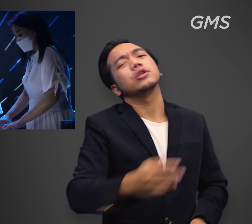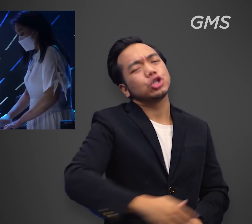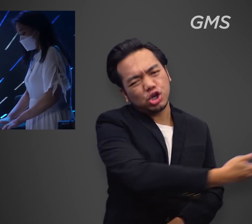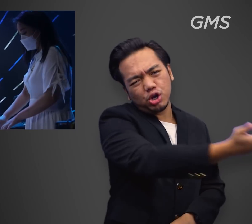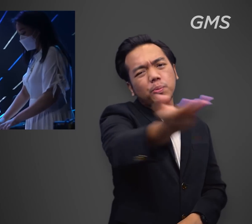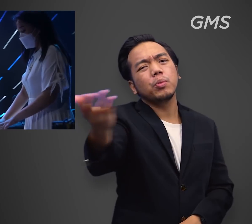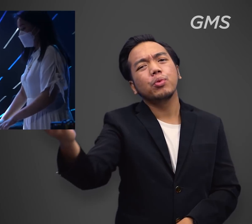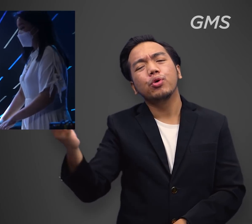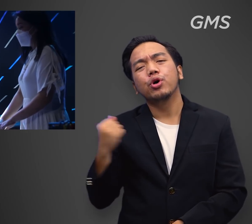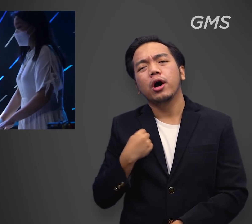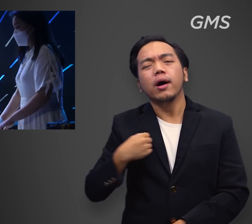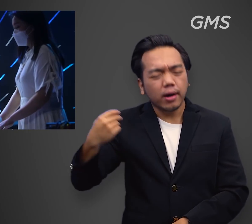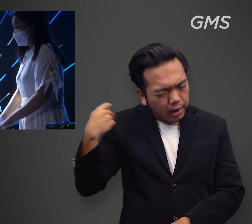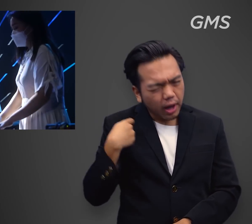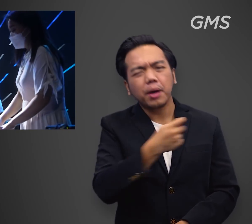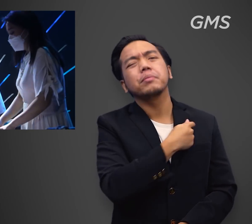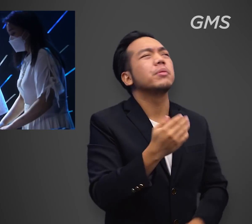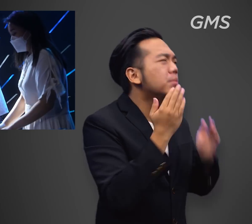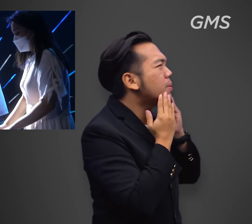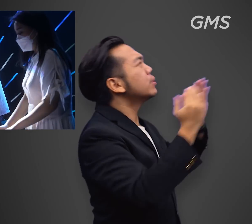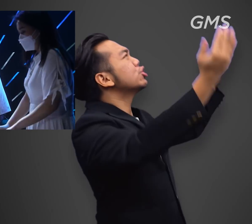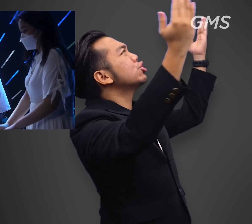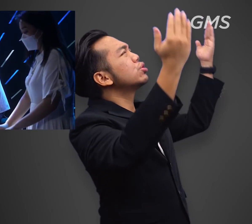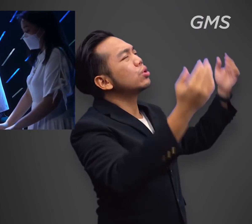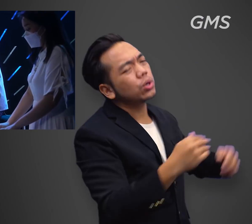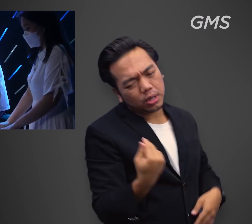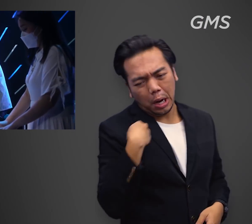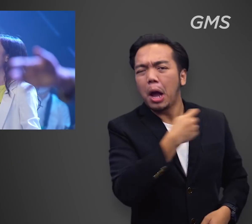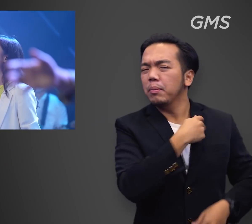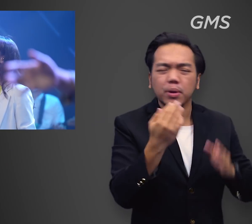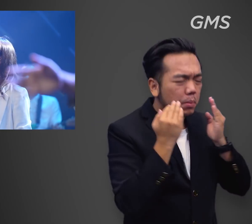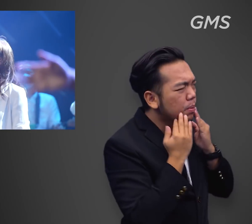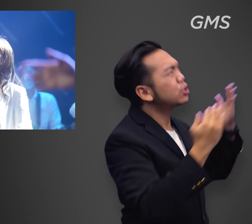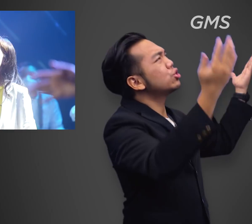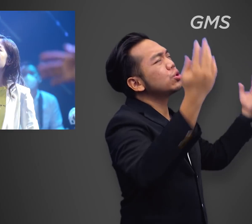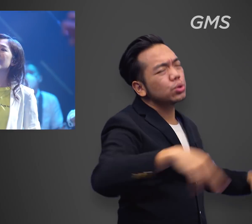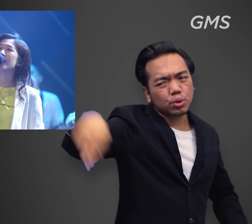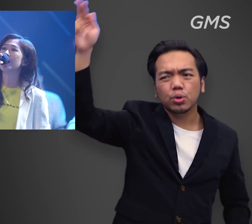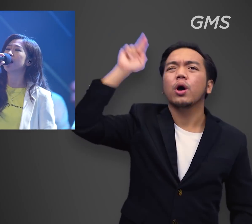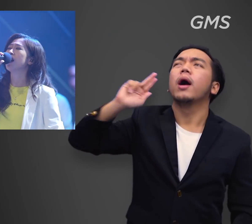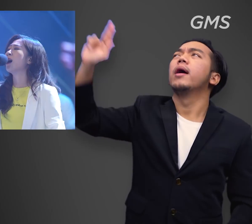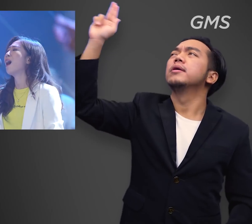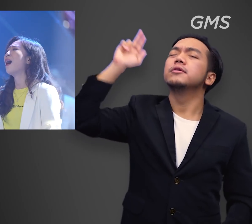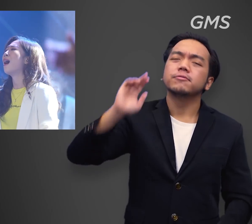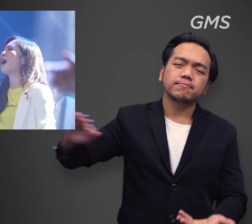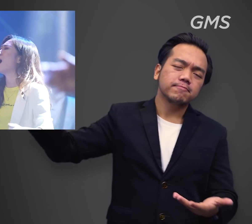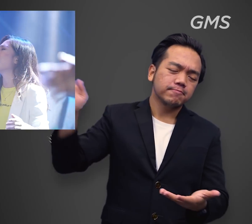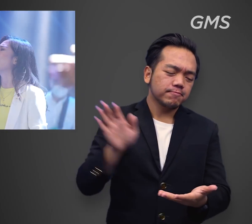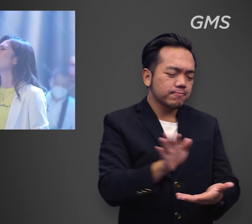Kami bersyukur Tuhan, kami bersyukur Tuhan.